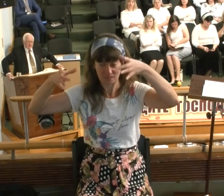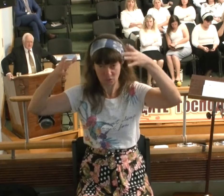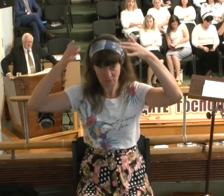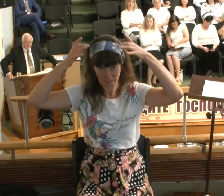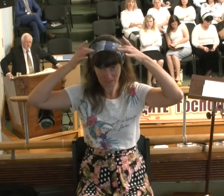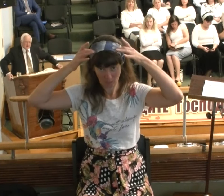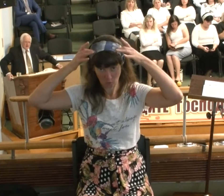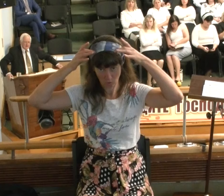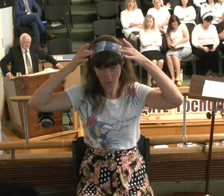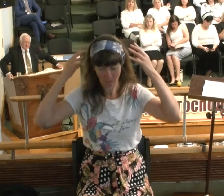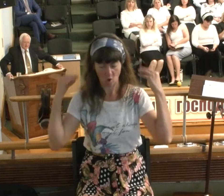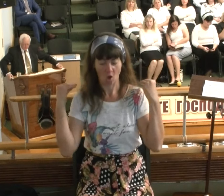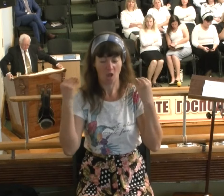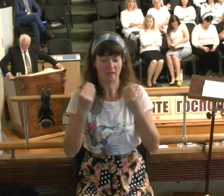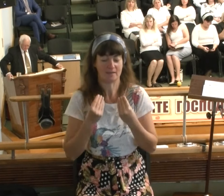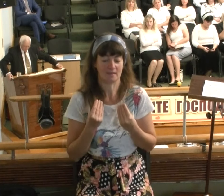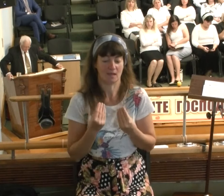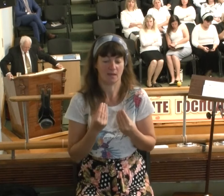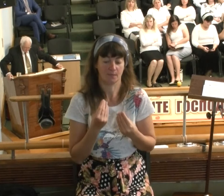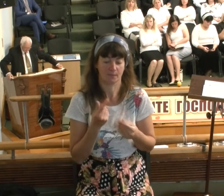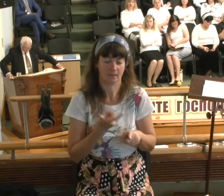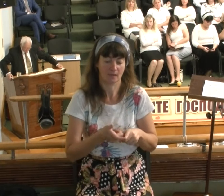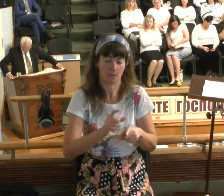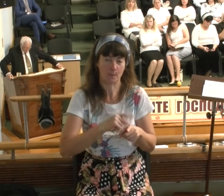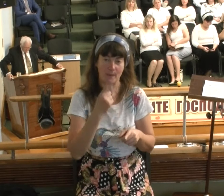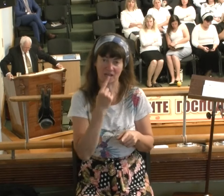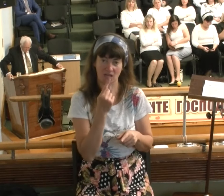и одели его в багряницу.